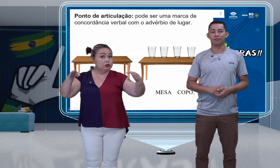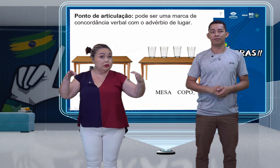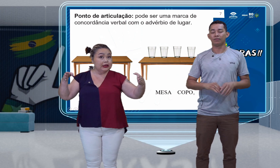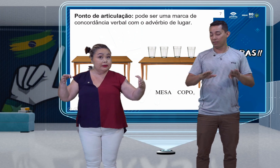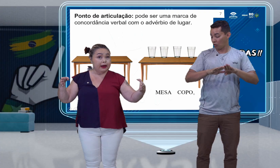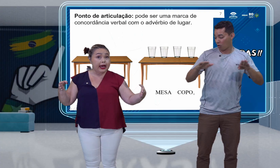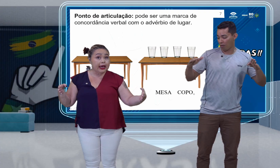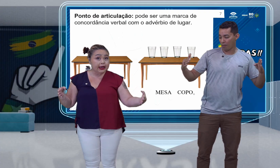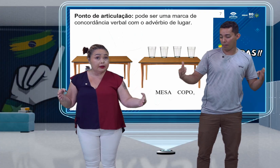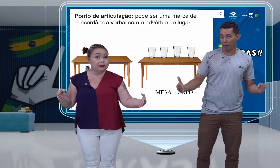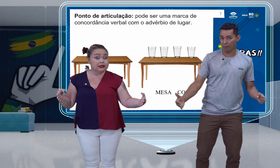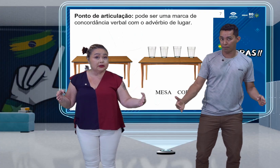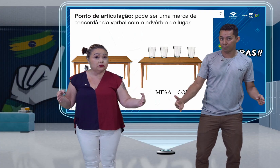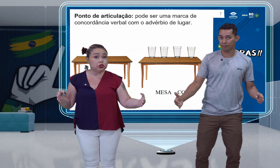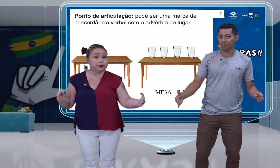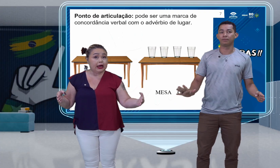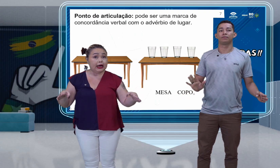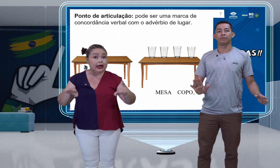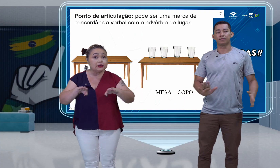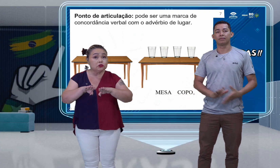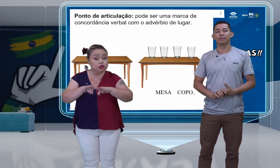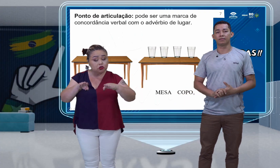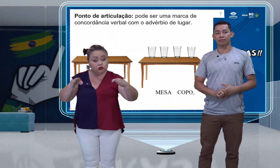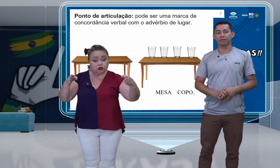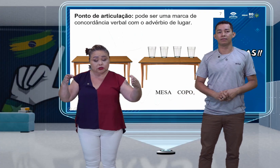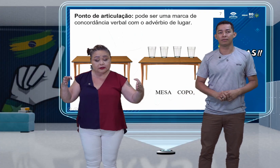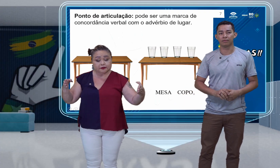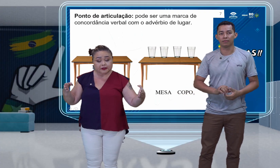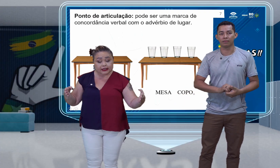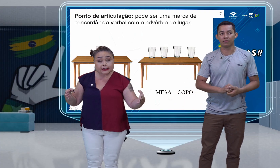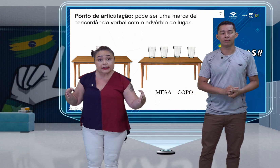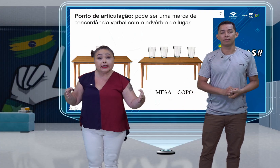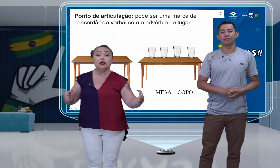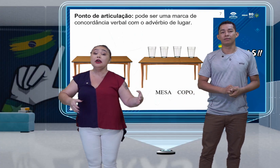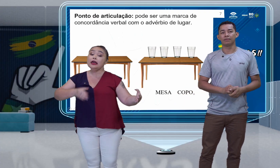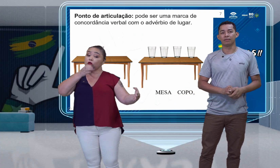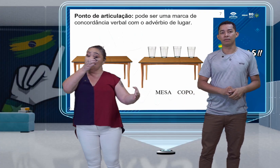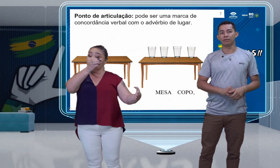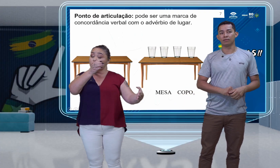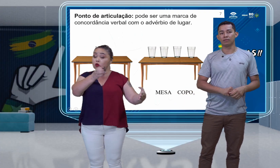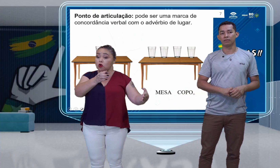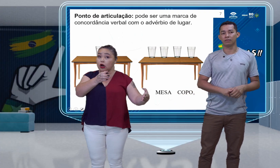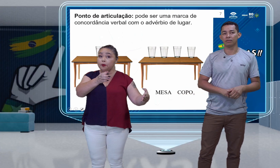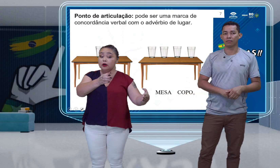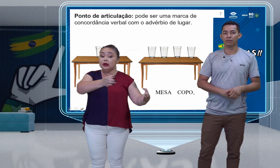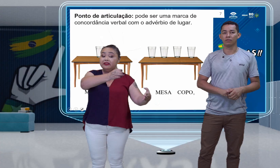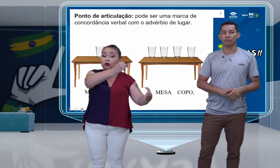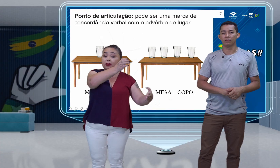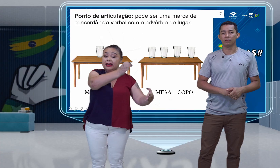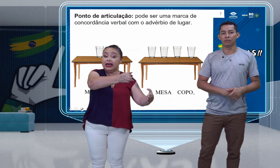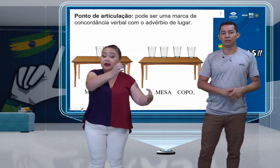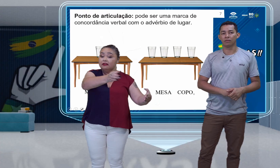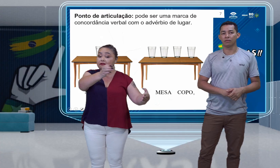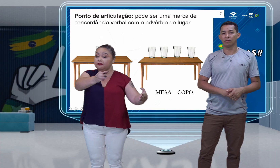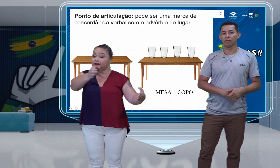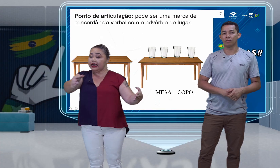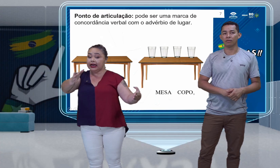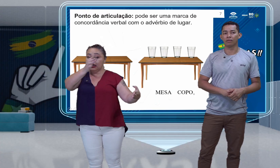Continua ali, marca a mesa no espaço, do jeito que o Jolan fez, né? Ele colocou o copo, agora ele vai colocar